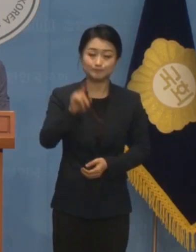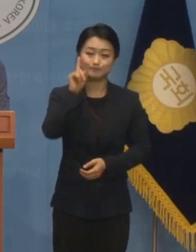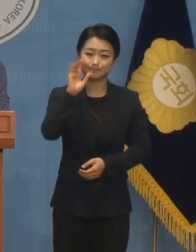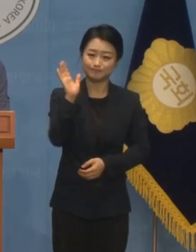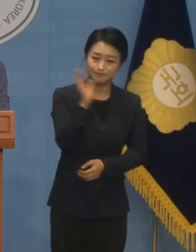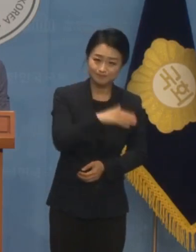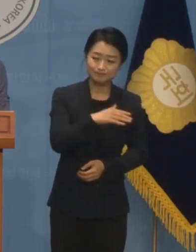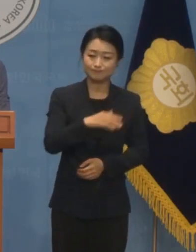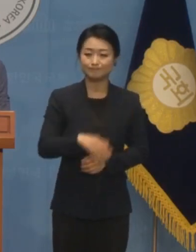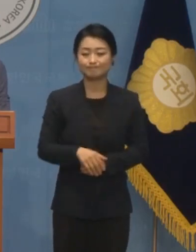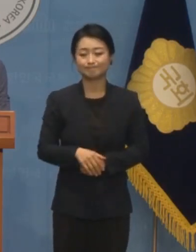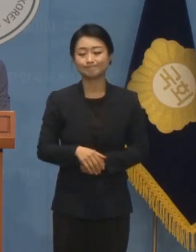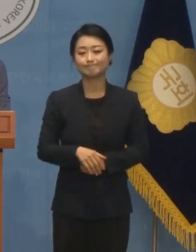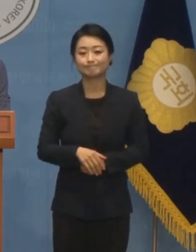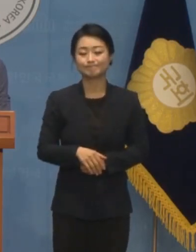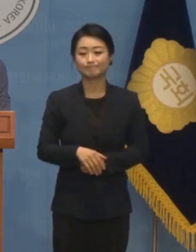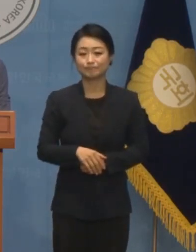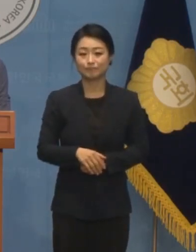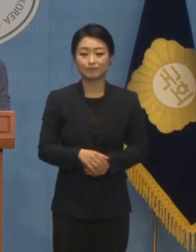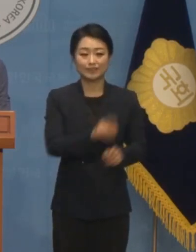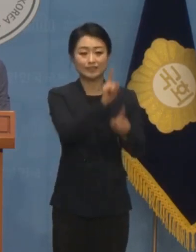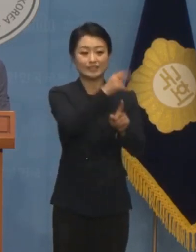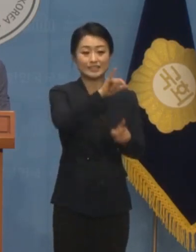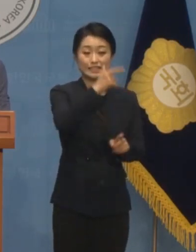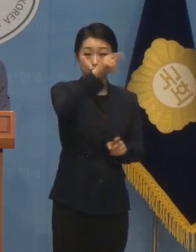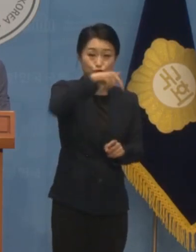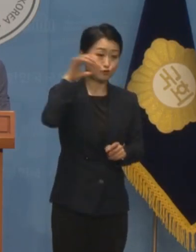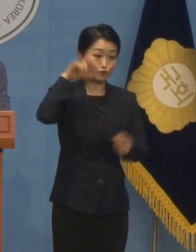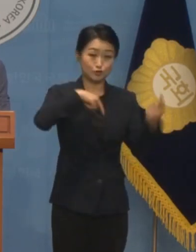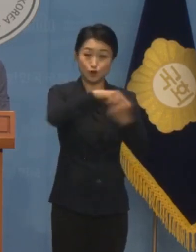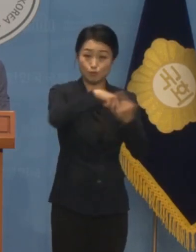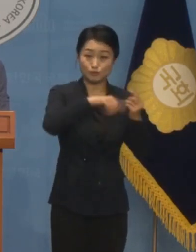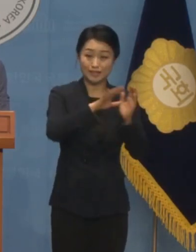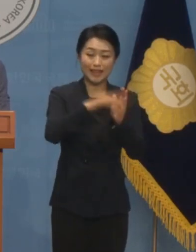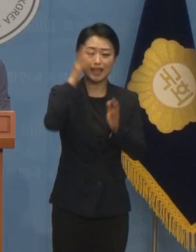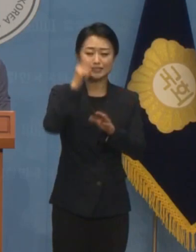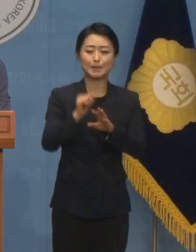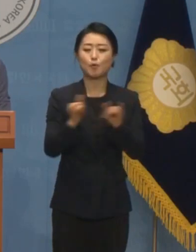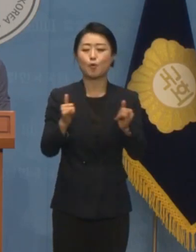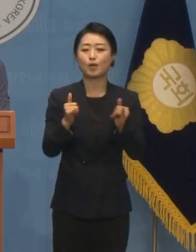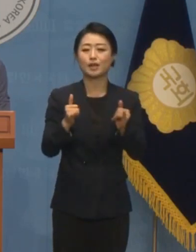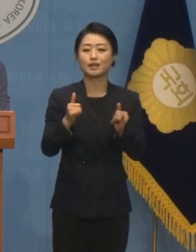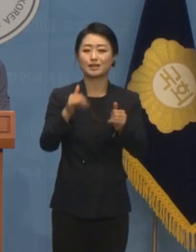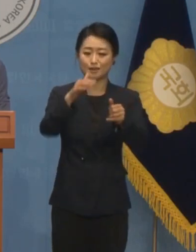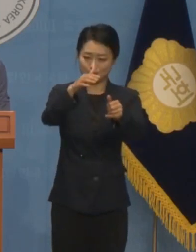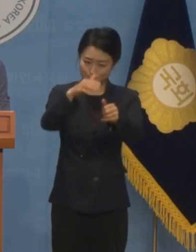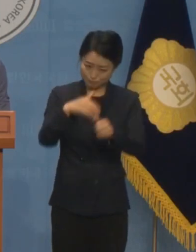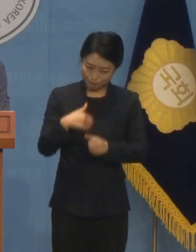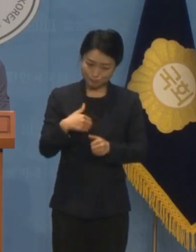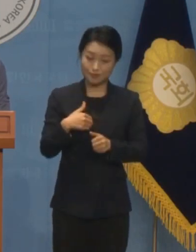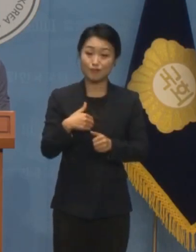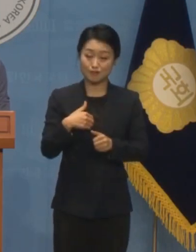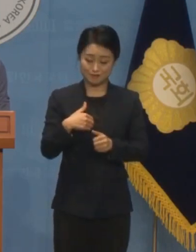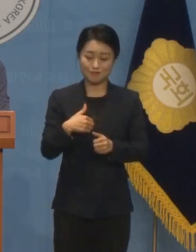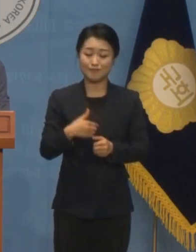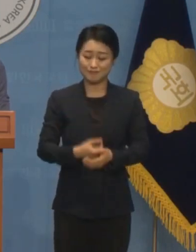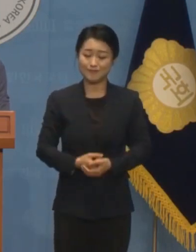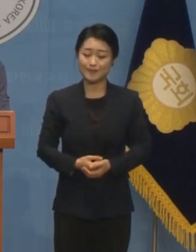내일부터 이틀 동안 열리는 이진숙 인사청문회의 참고인으로 채택된 상황이기도